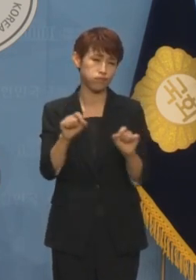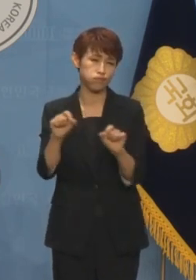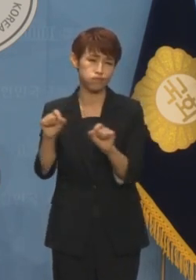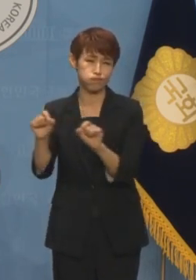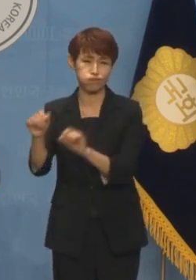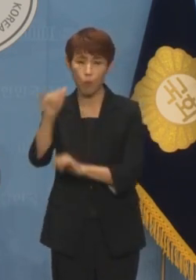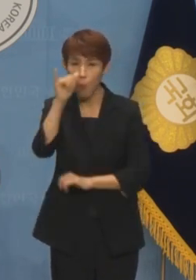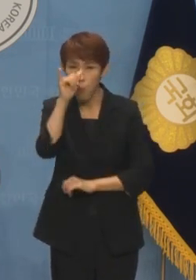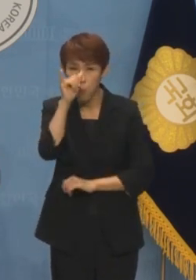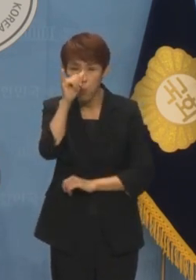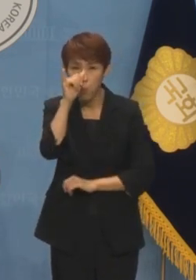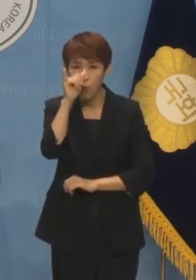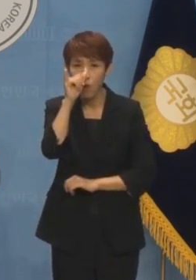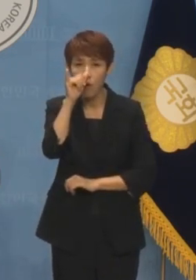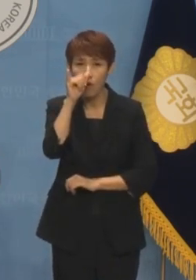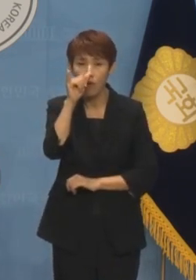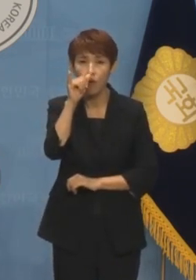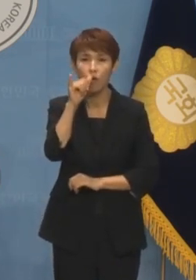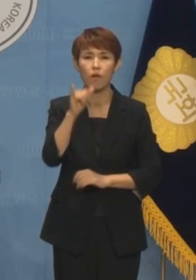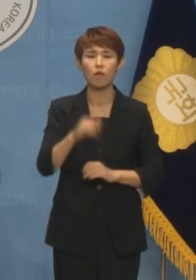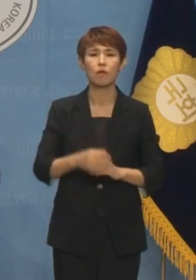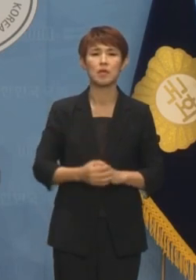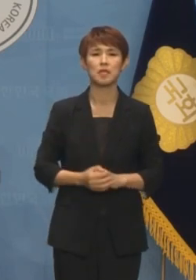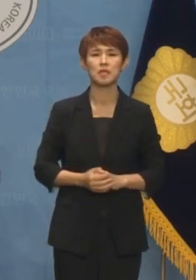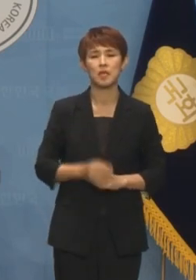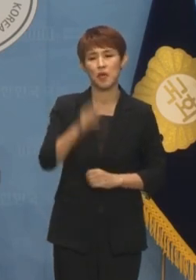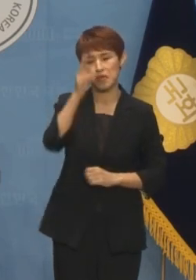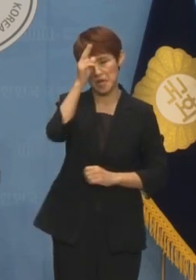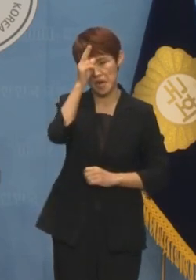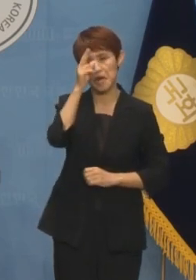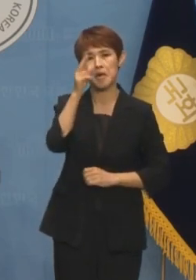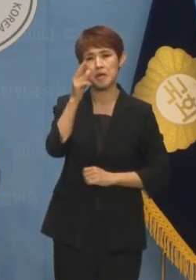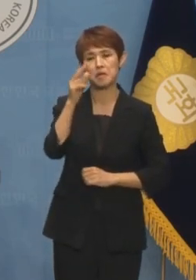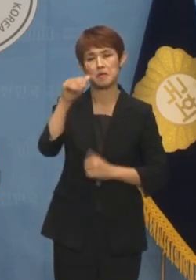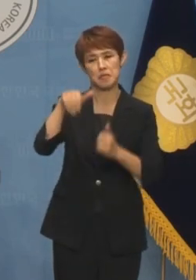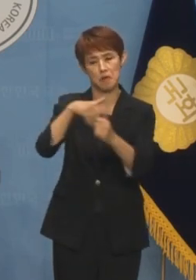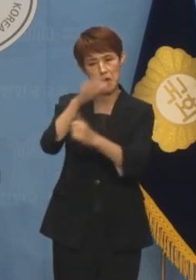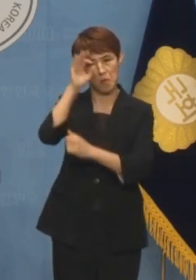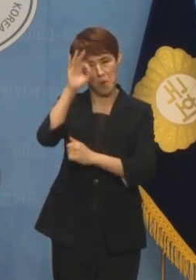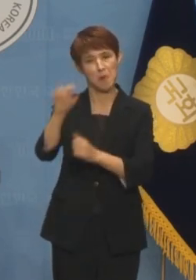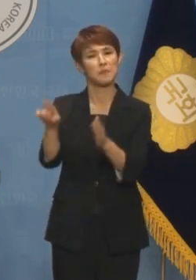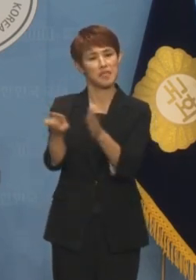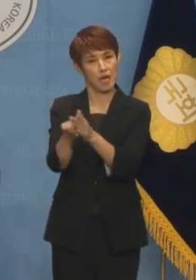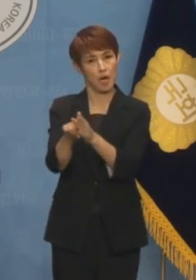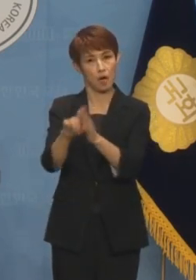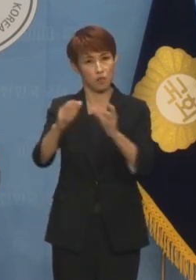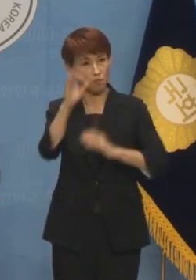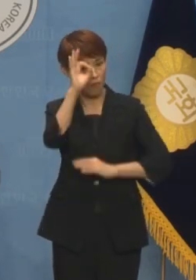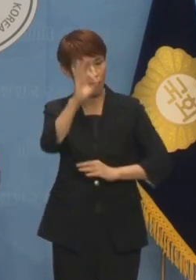수사를 믿고 지켜보자는 말로 국민을 허탈하게 했습니다.